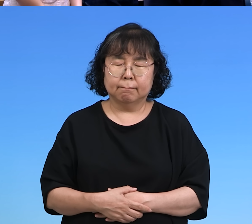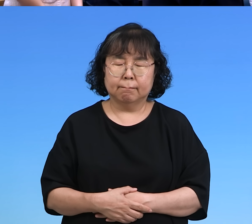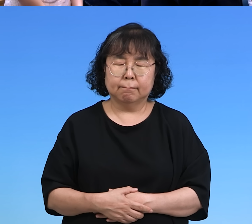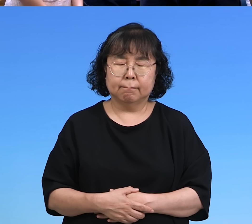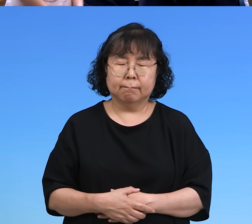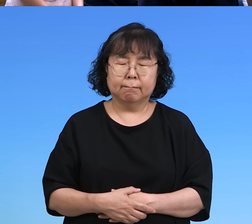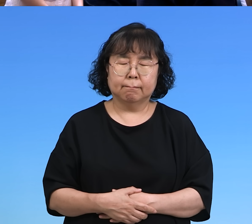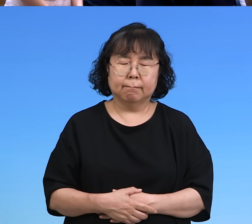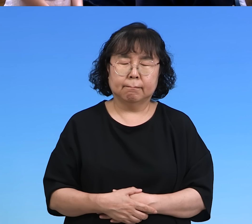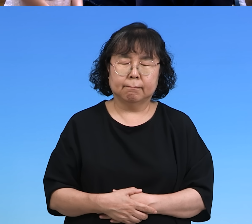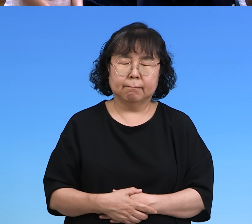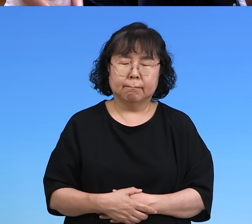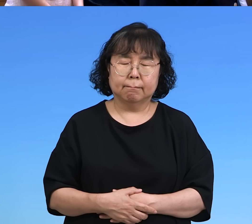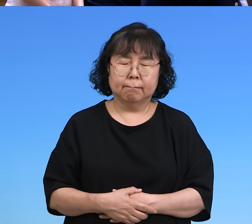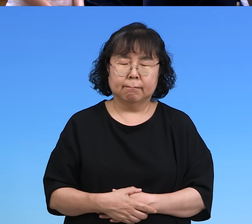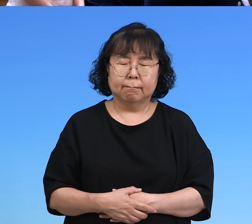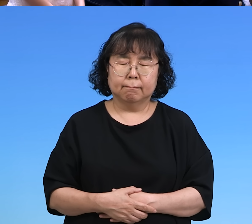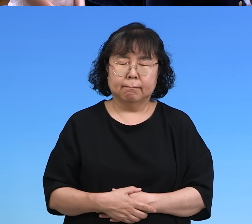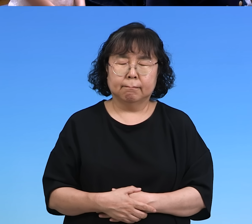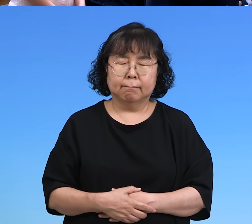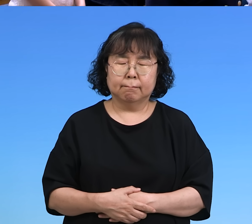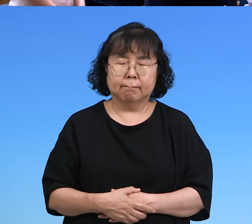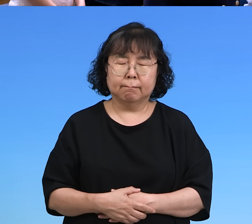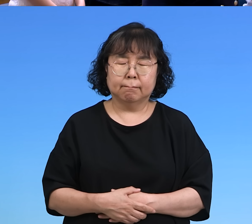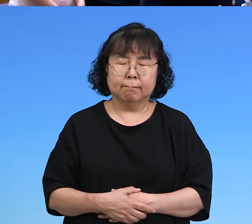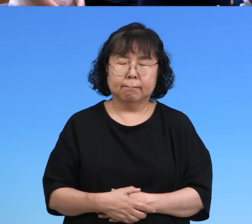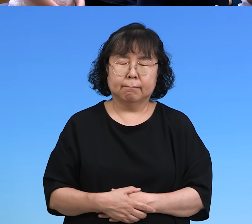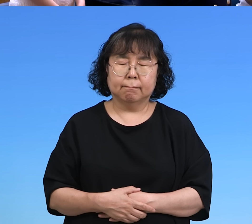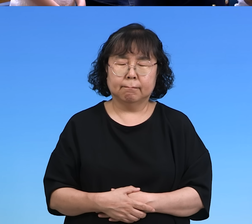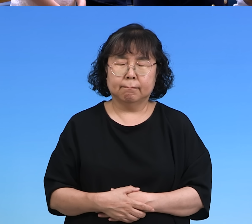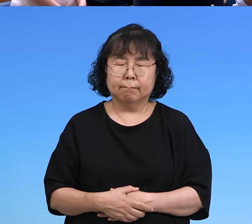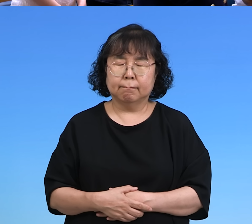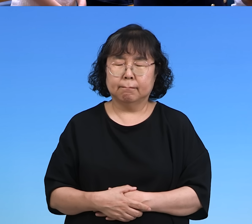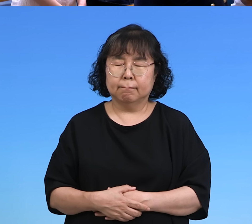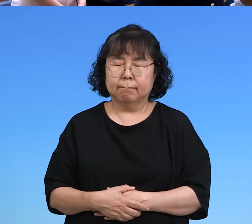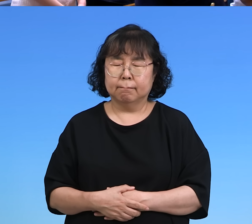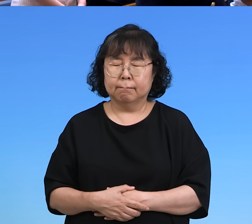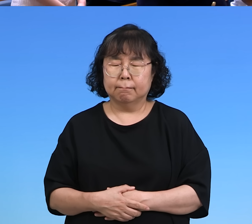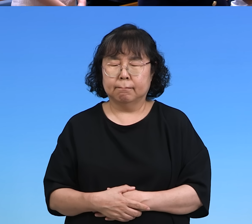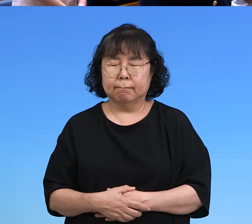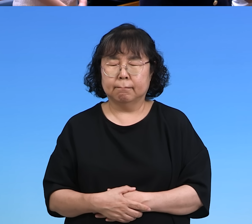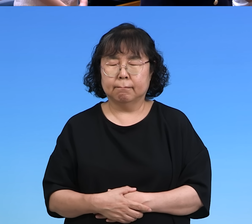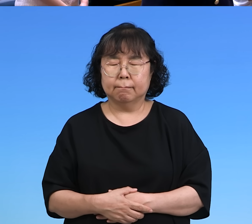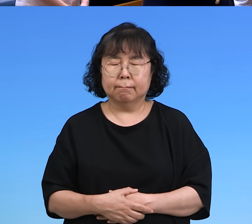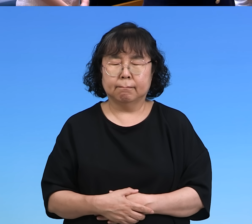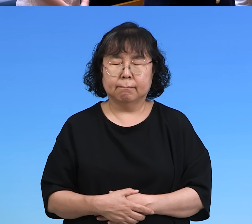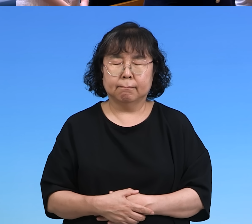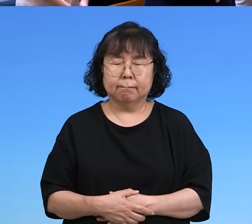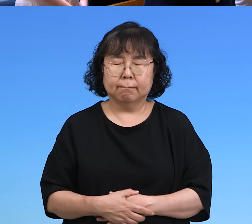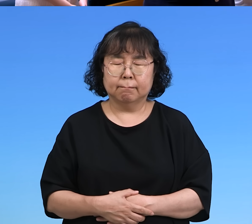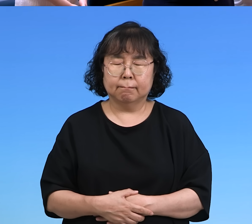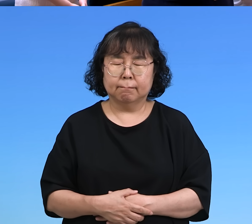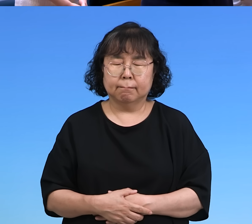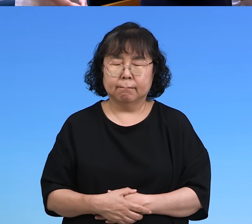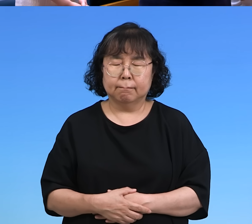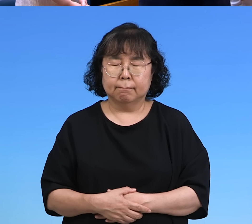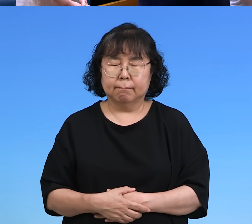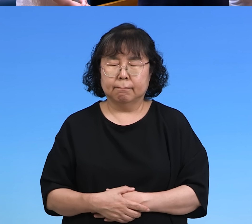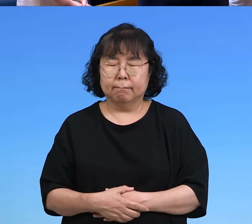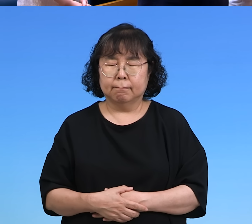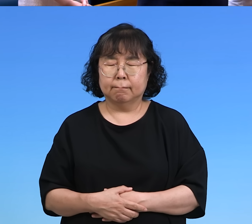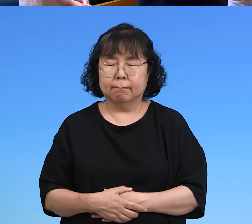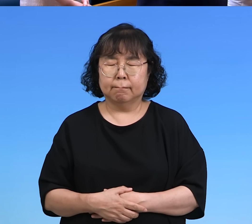우시아 왕이 죽던해 하나님 앞에 교만하지 않기를 원합니다. 어떤 아버지 일이 잘 되고 어떤